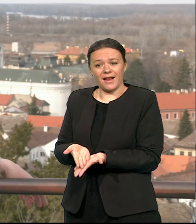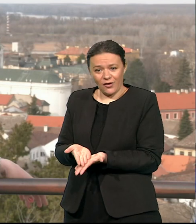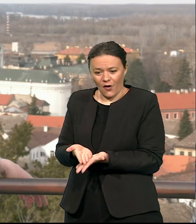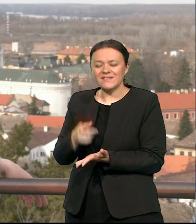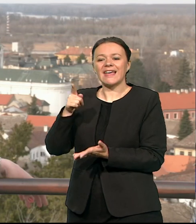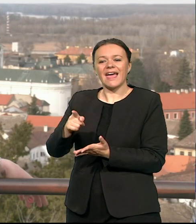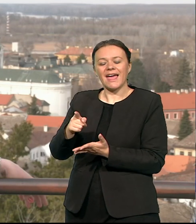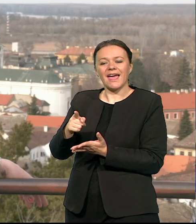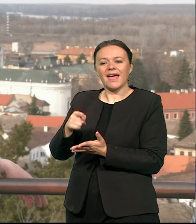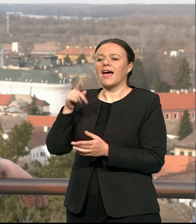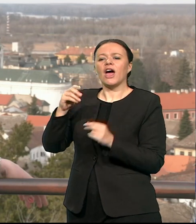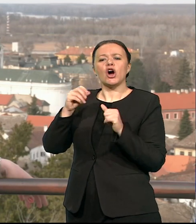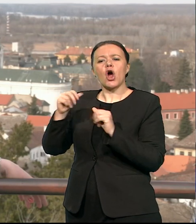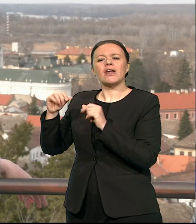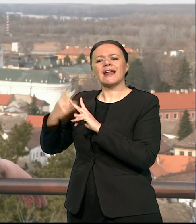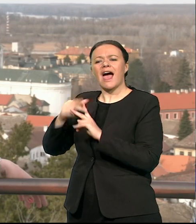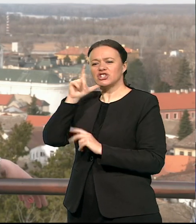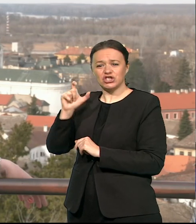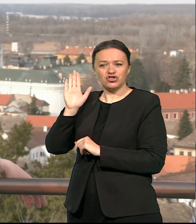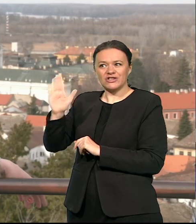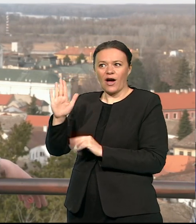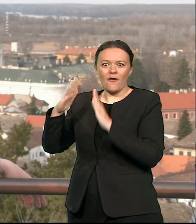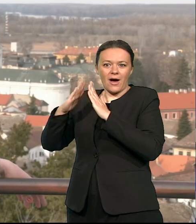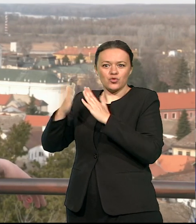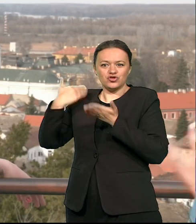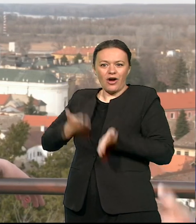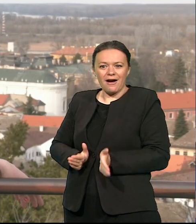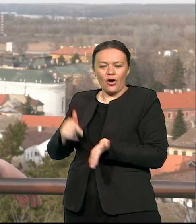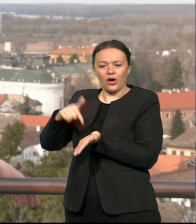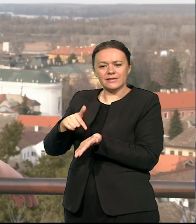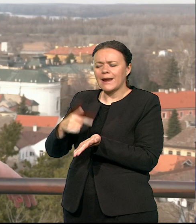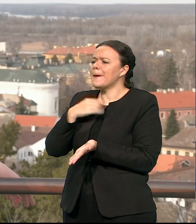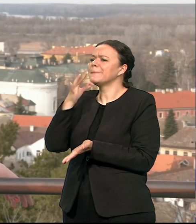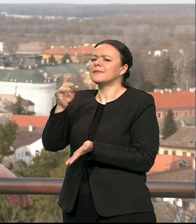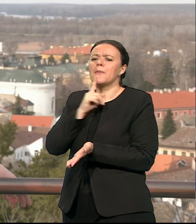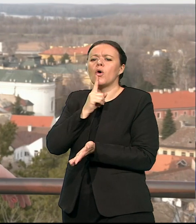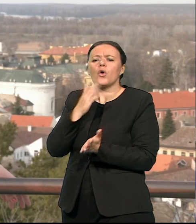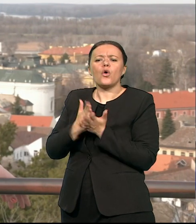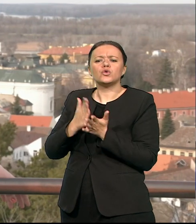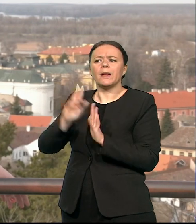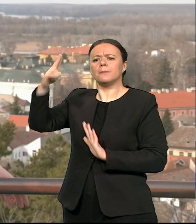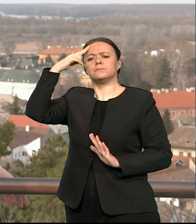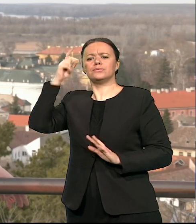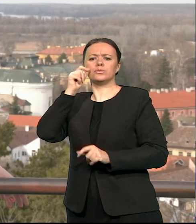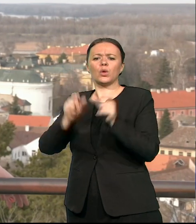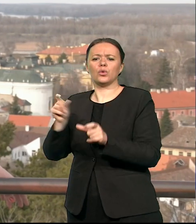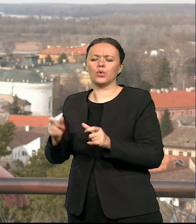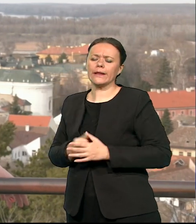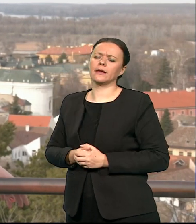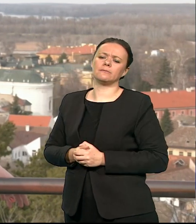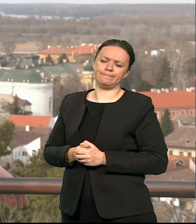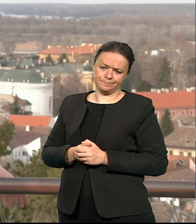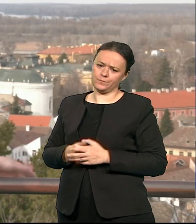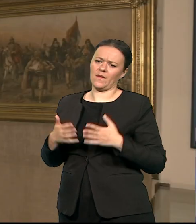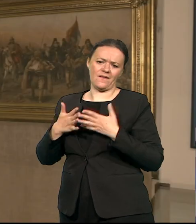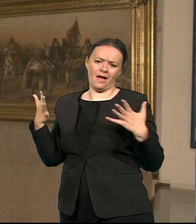kuća barona Rajačića. Tako je. Ko su sve ljudi koji su obeležili Karlovce? Pa zaista veliki broj imena